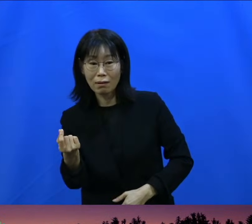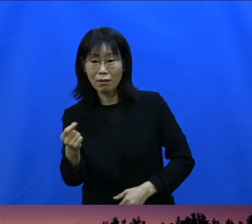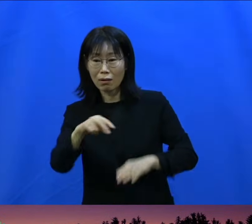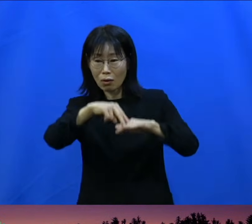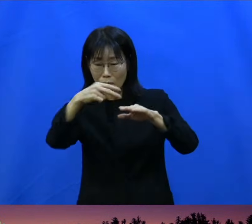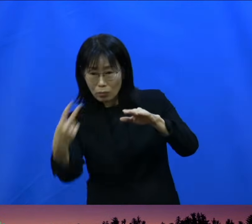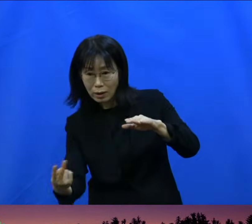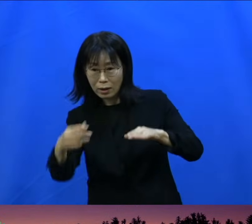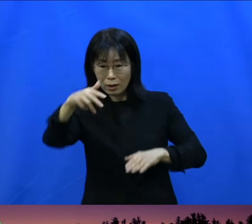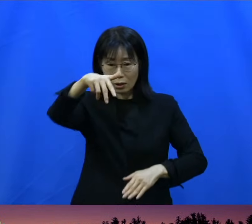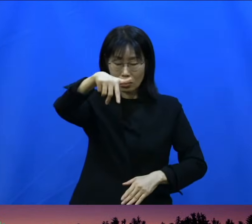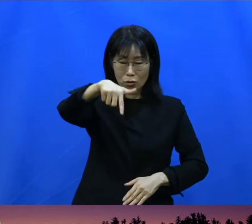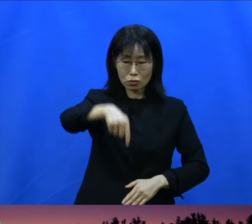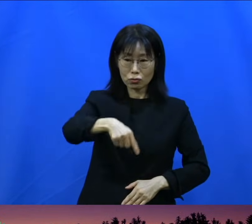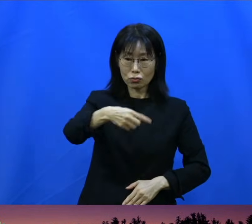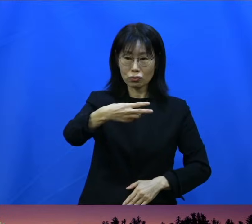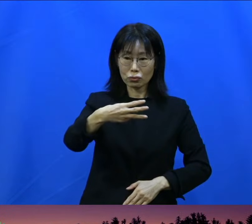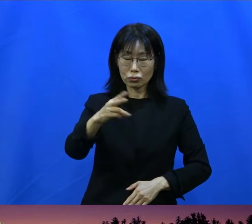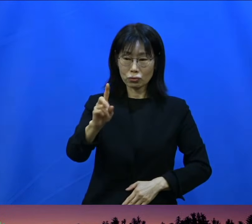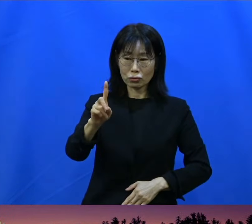바닥에 기는 사람이 어떻게 추락해요?